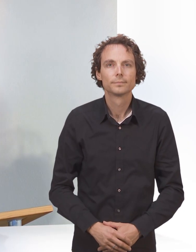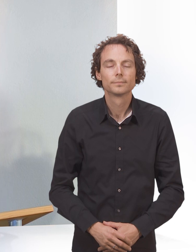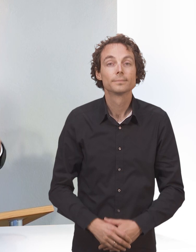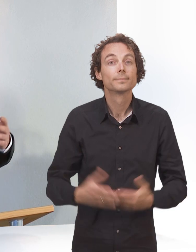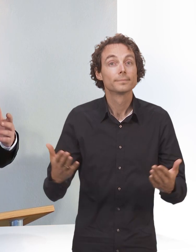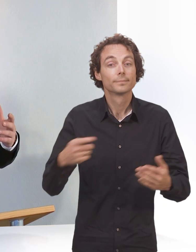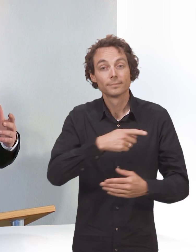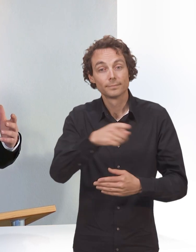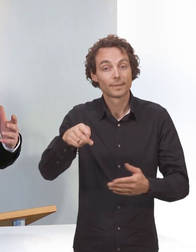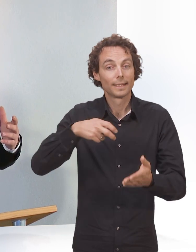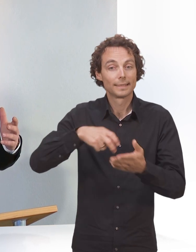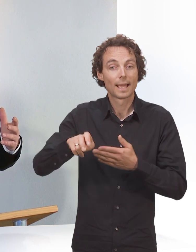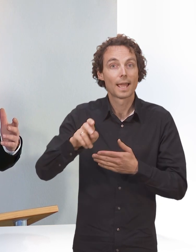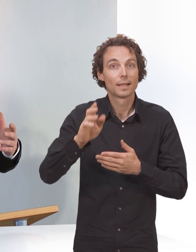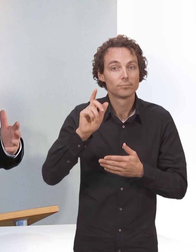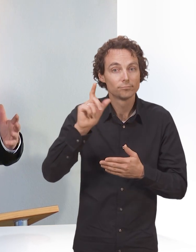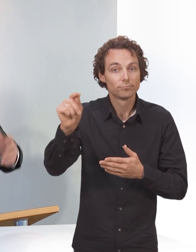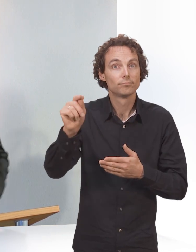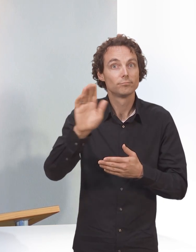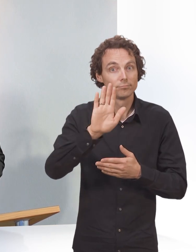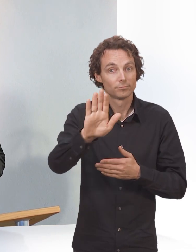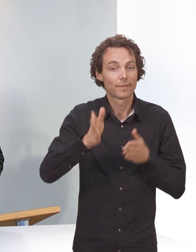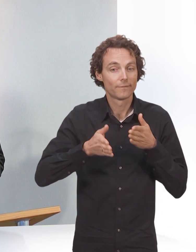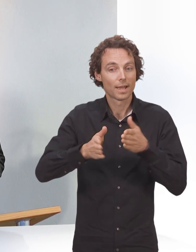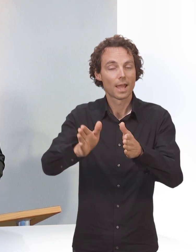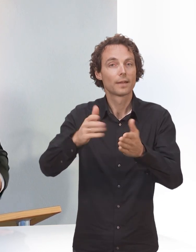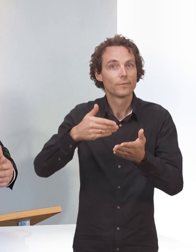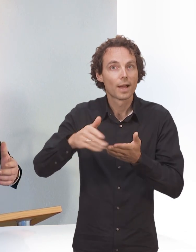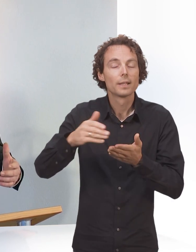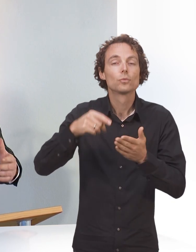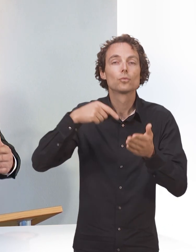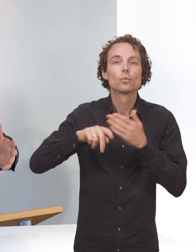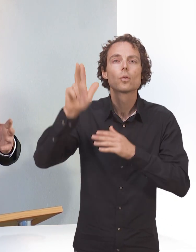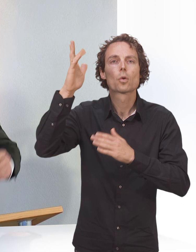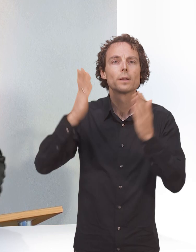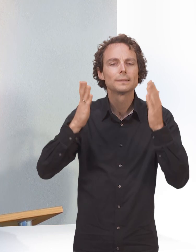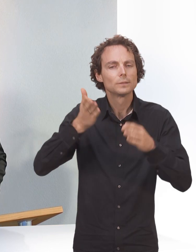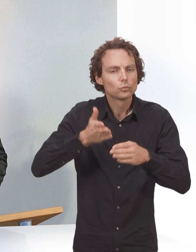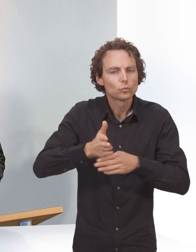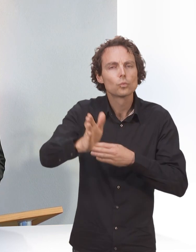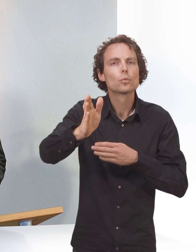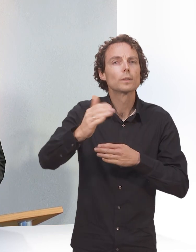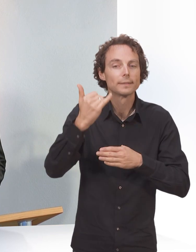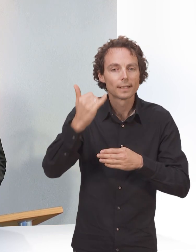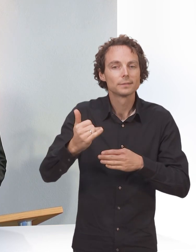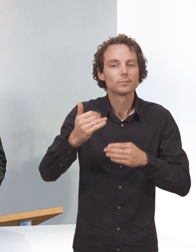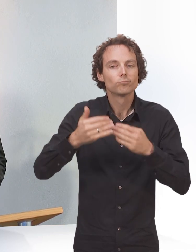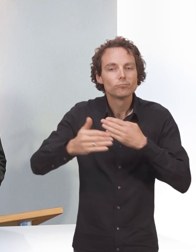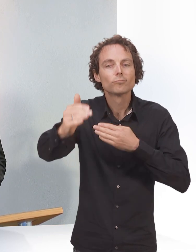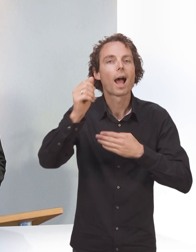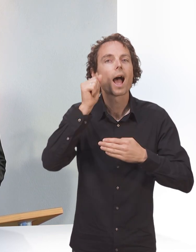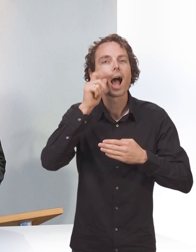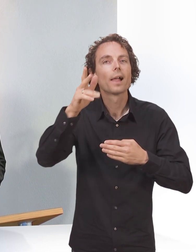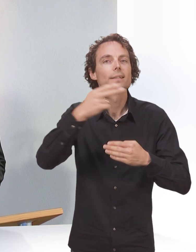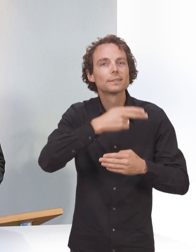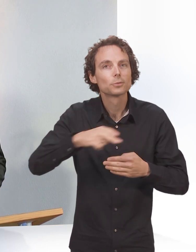Und so geht euren Weg weiter. Durch diesen Gottesdienst hindurch, jetzt in den Alltag zurück